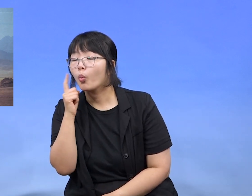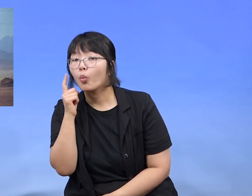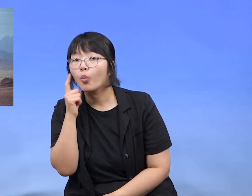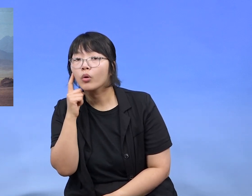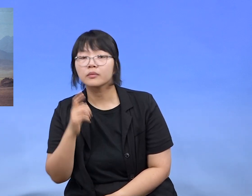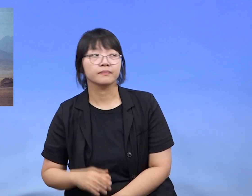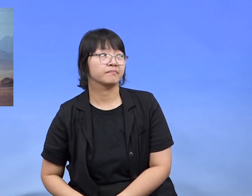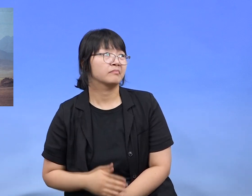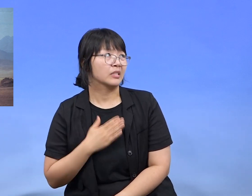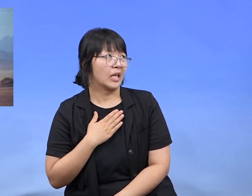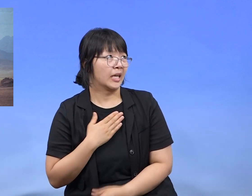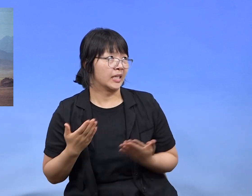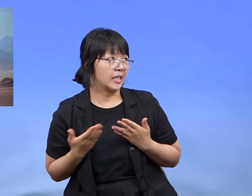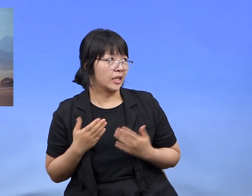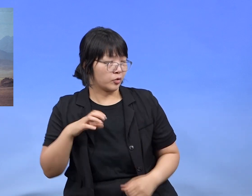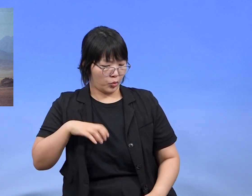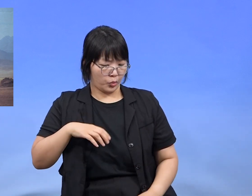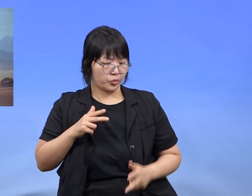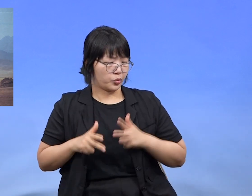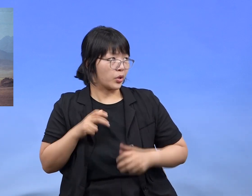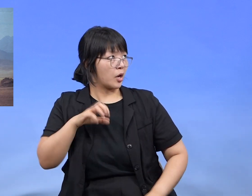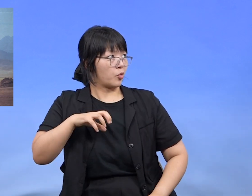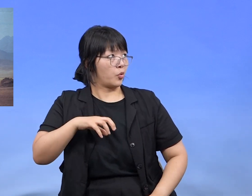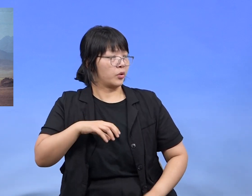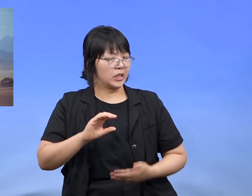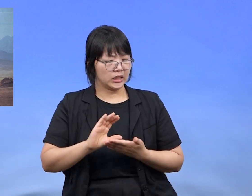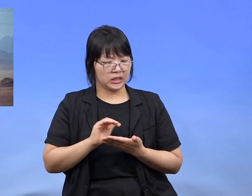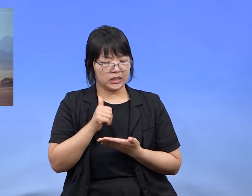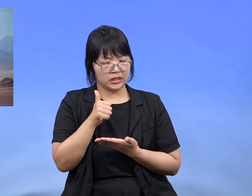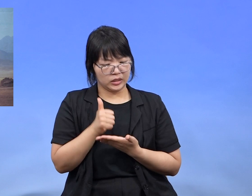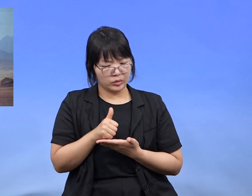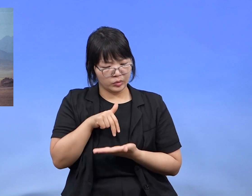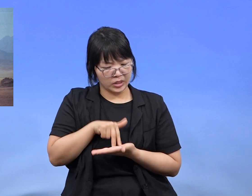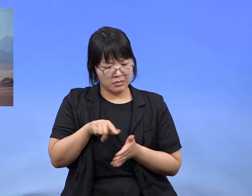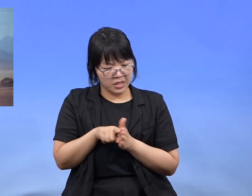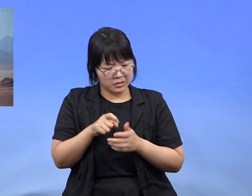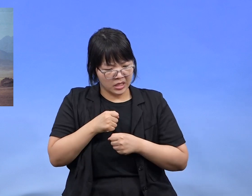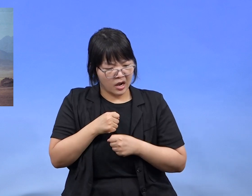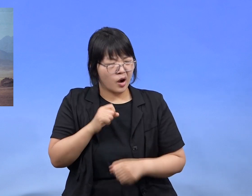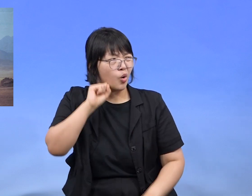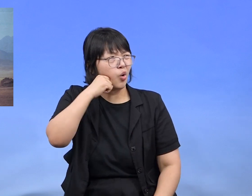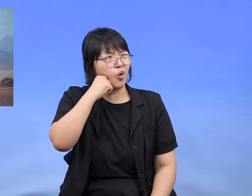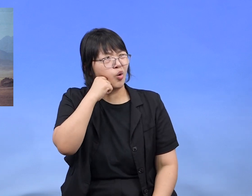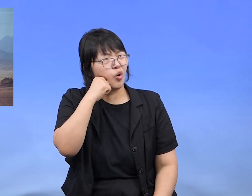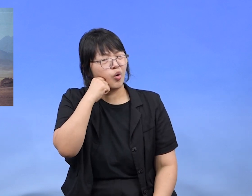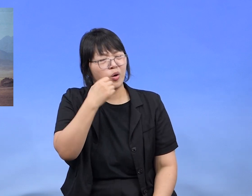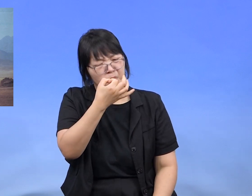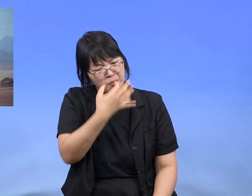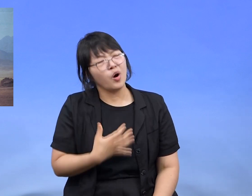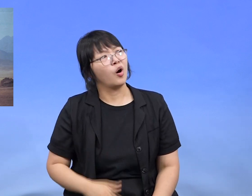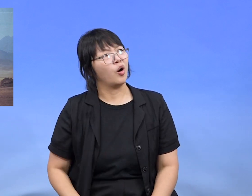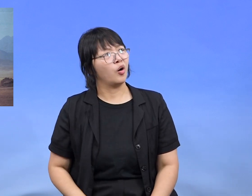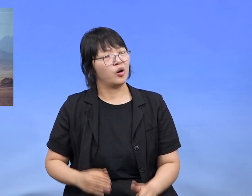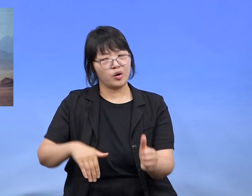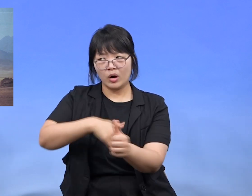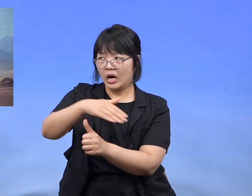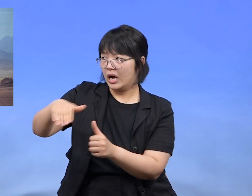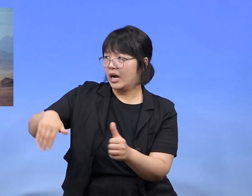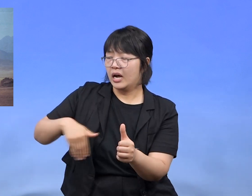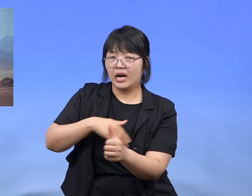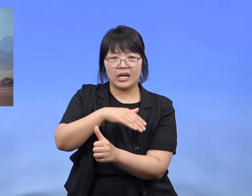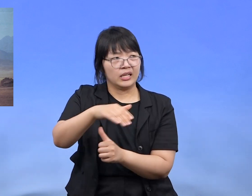제가 일하는 이곳이요, 그리스도인으로서 너무 힘들어요. 이 주변 환경도